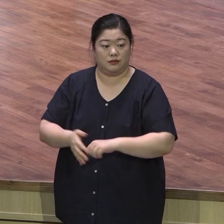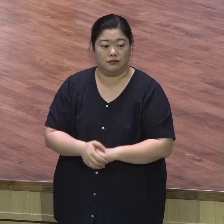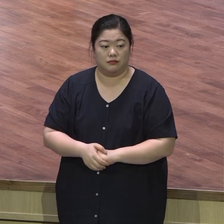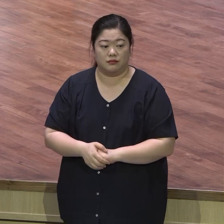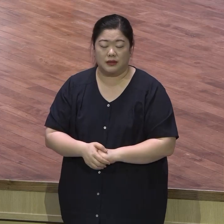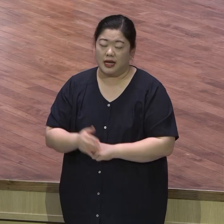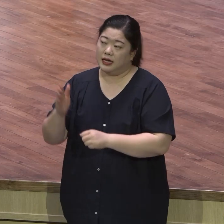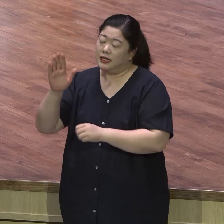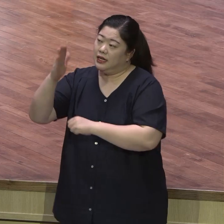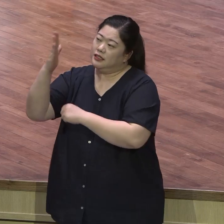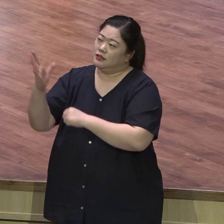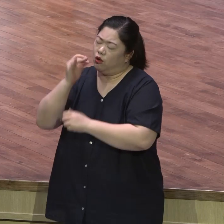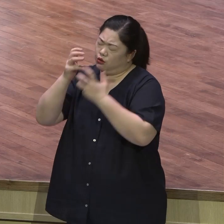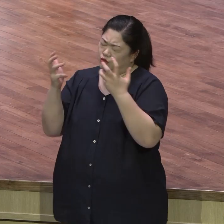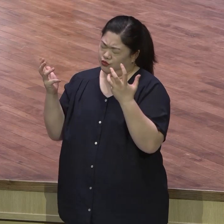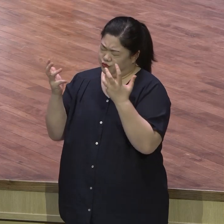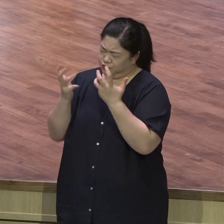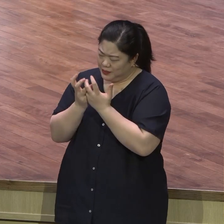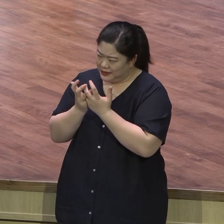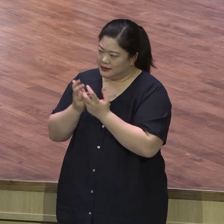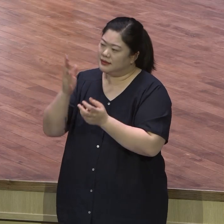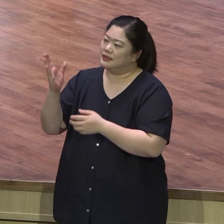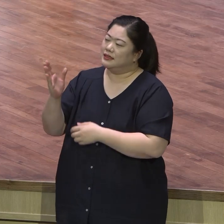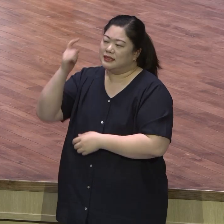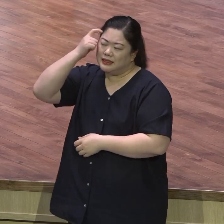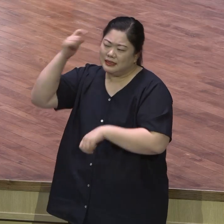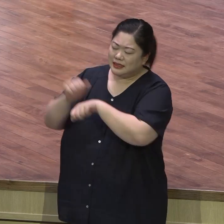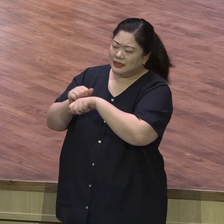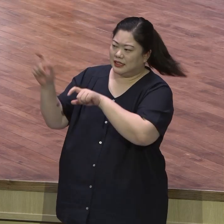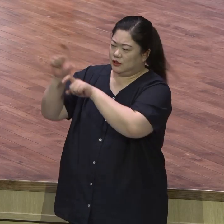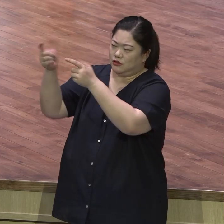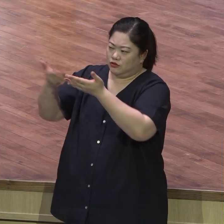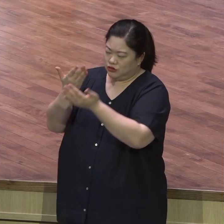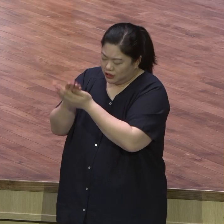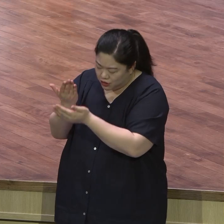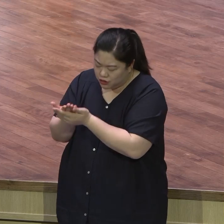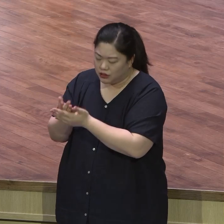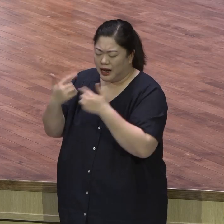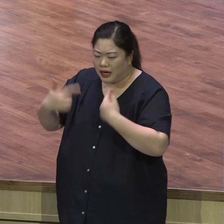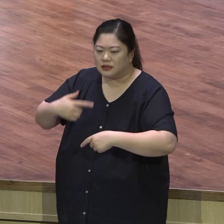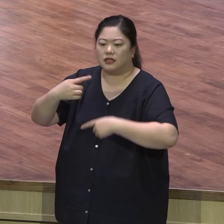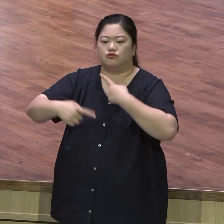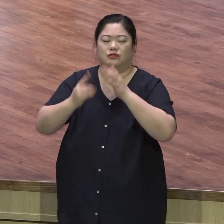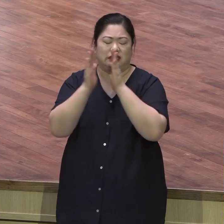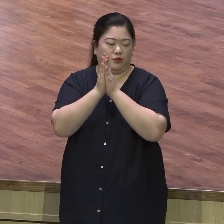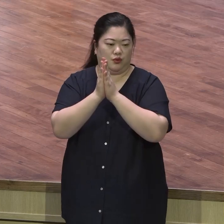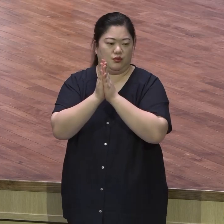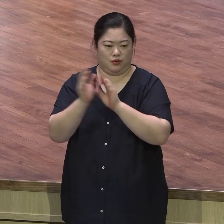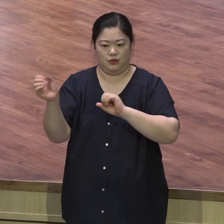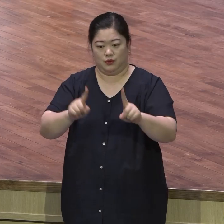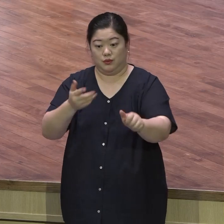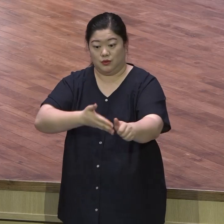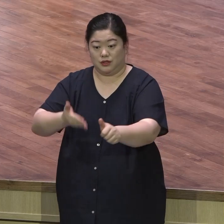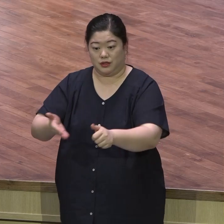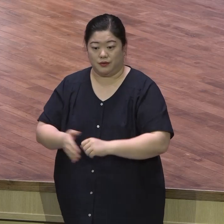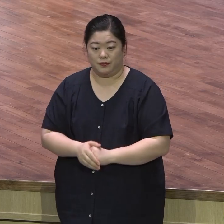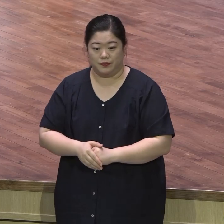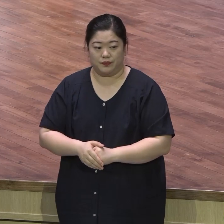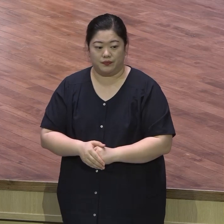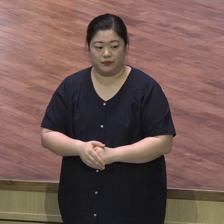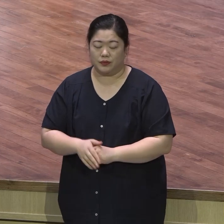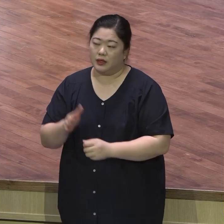성령이 지혜영이에요 지혜영이라고요 이 지혜영이 임하면 하나님